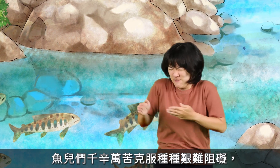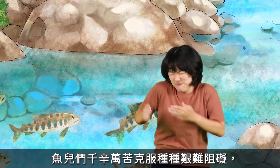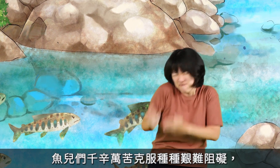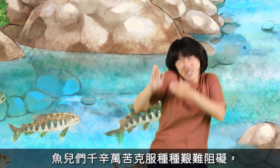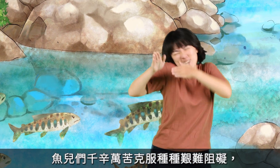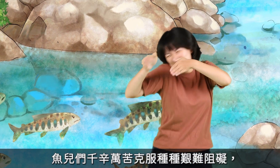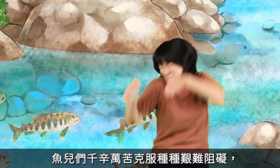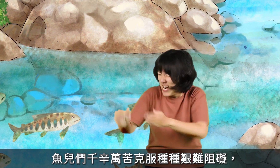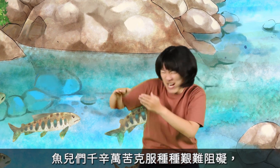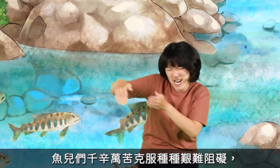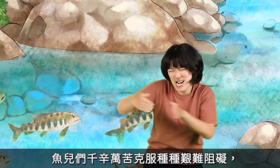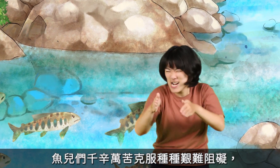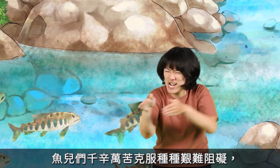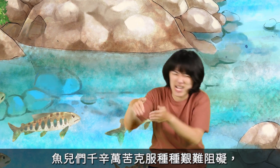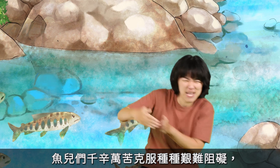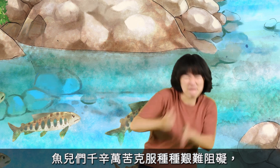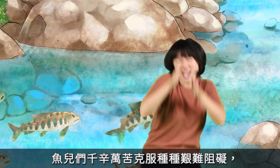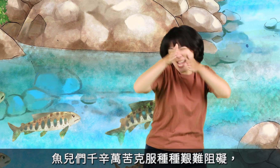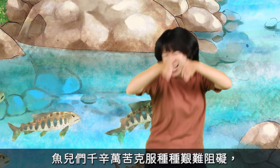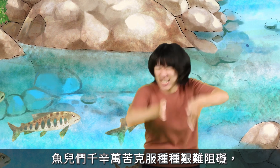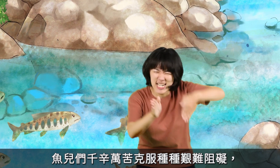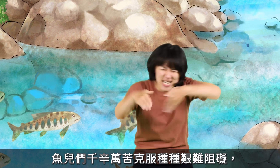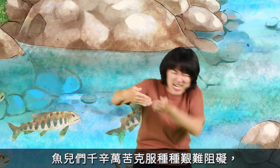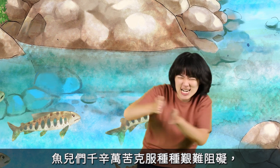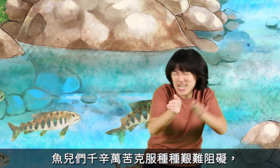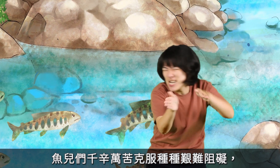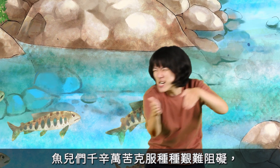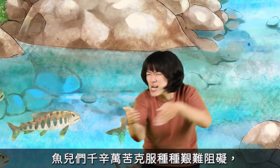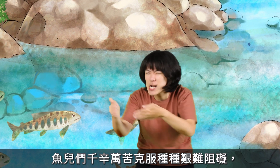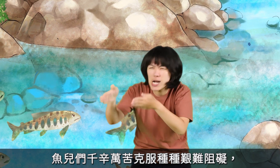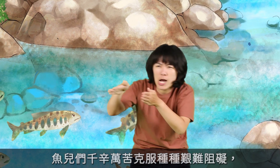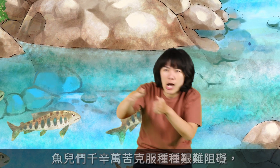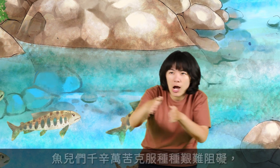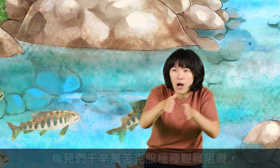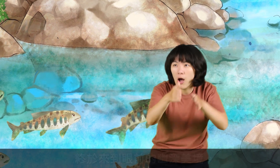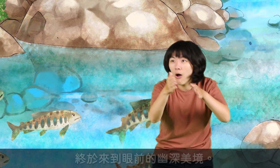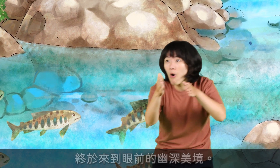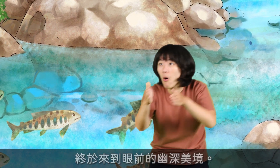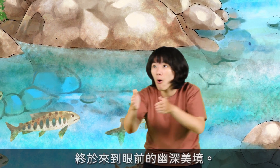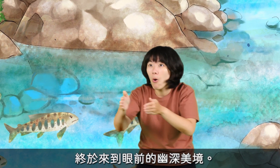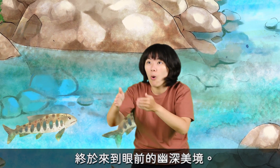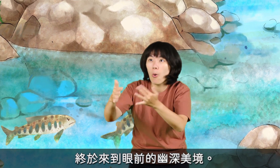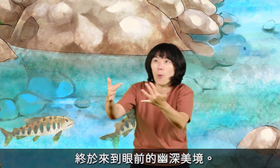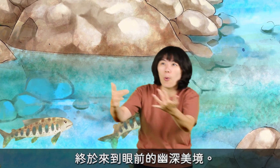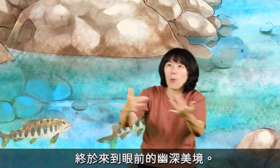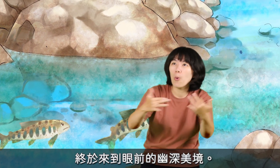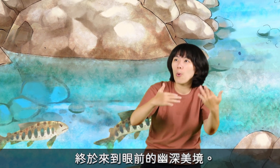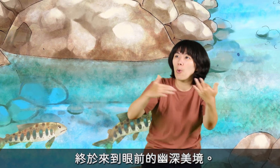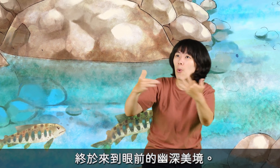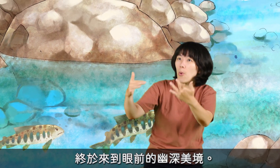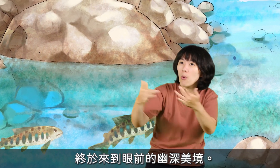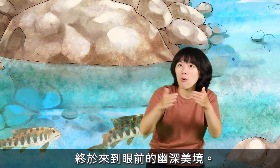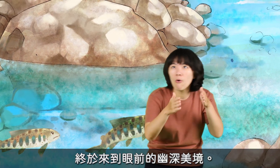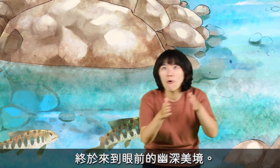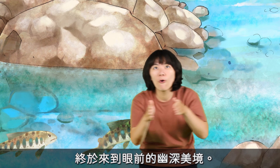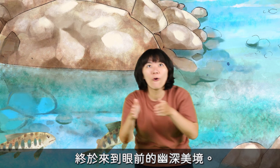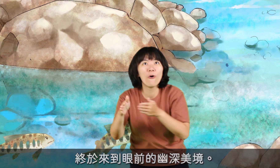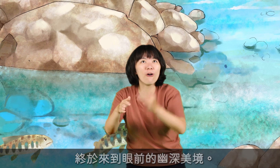鱼儿们千辛万苦克服种种艰难阻碍，终于来到眼前的幽深美境。